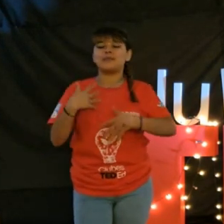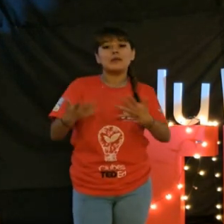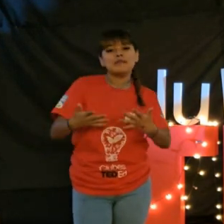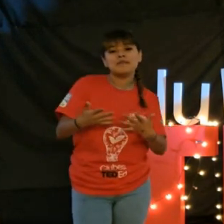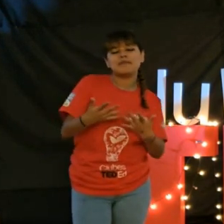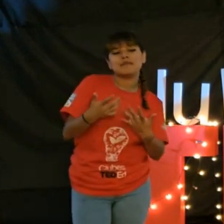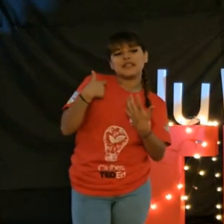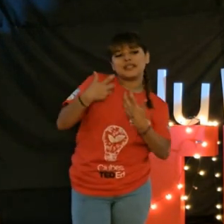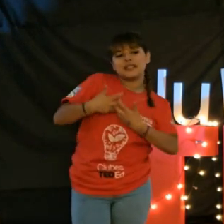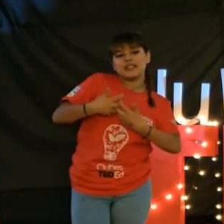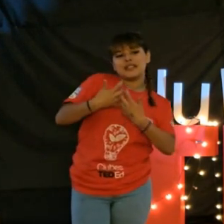nuestra lengua.